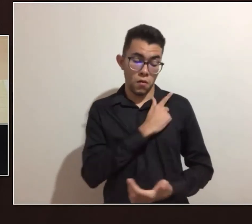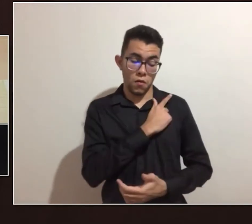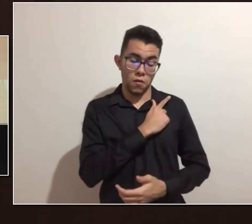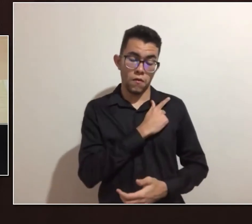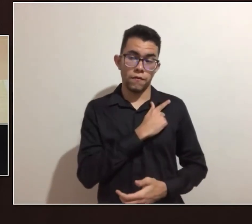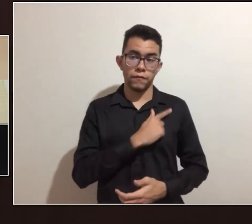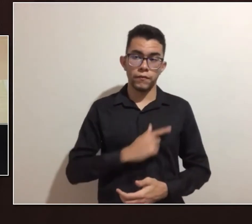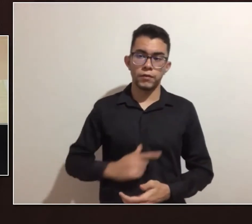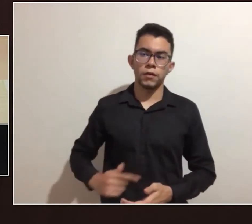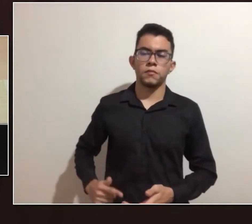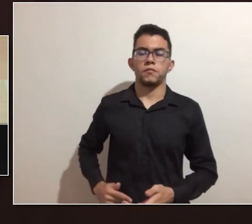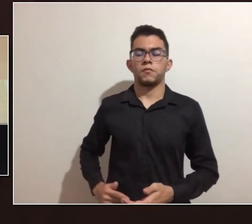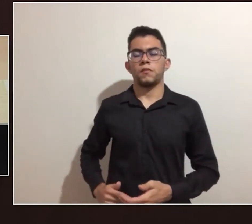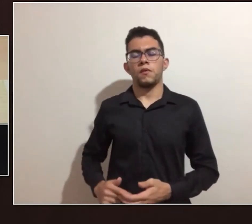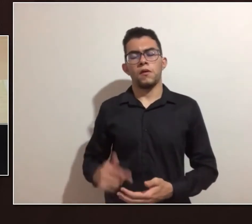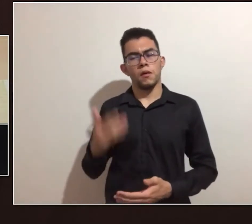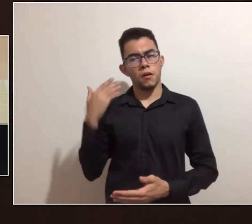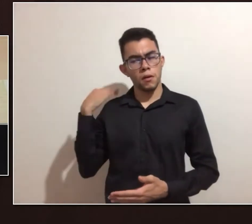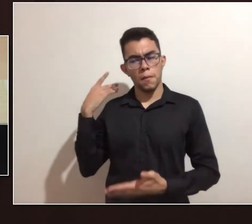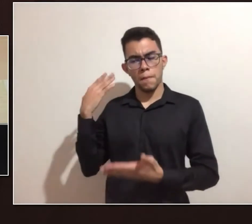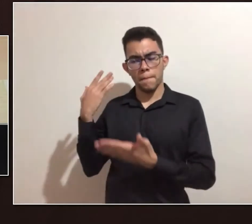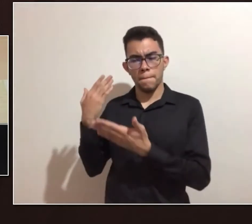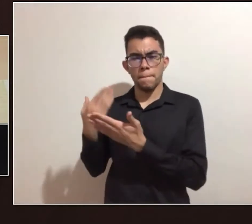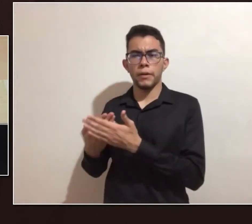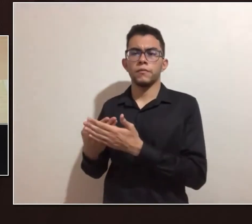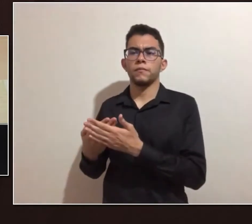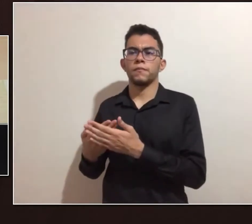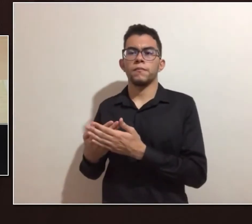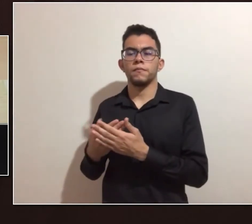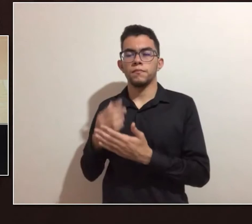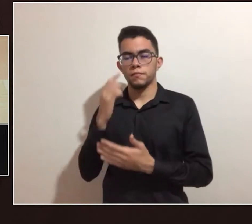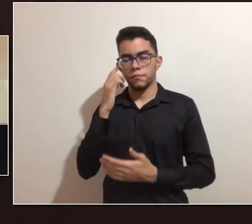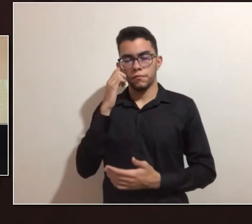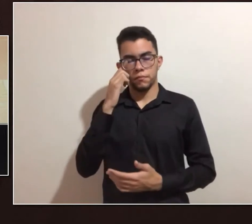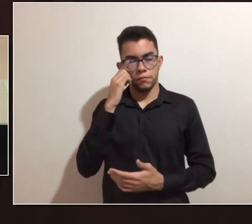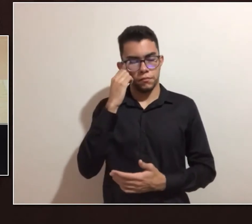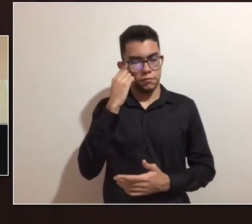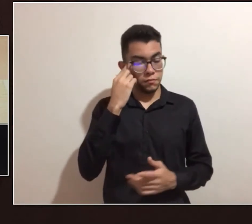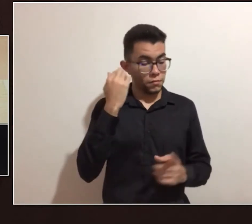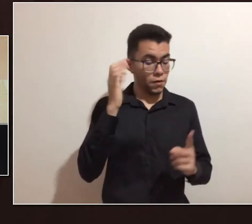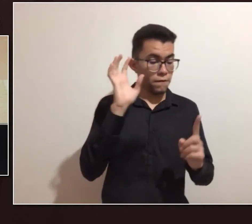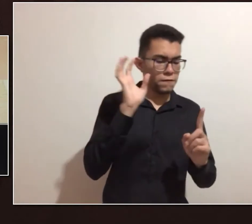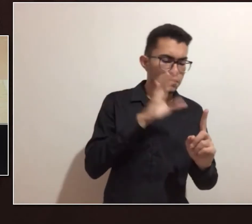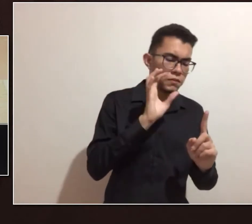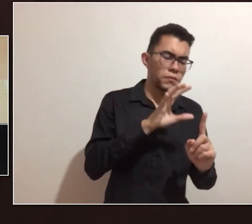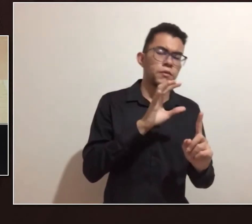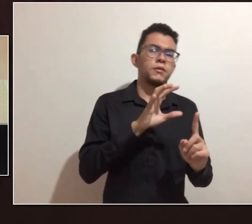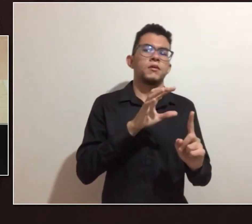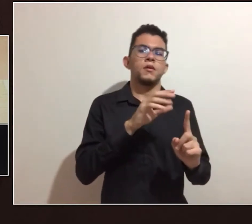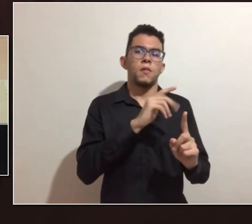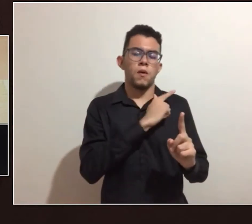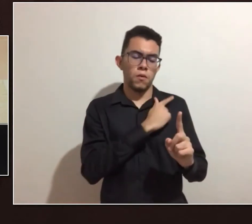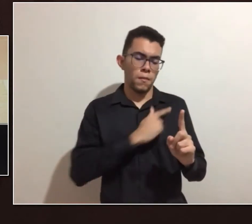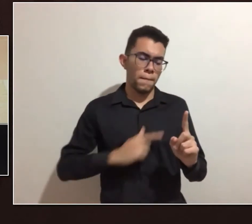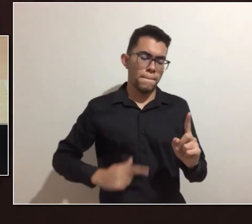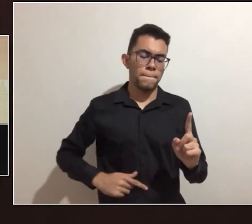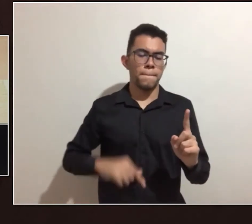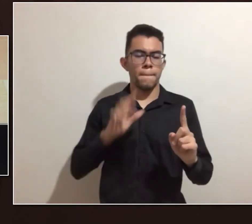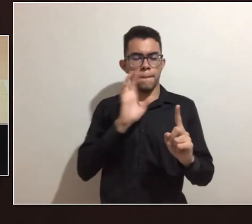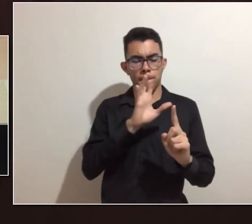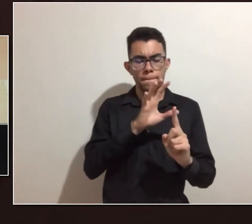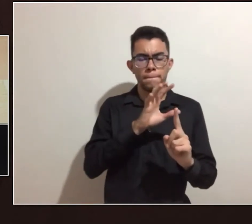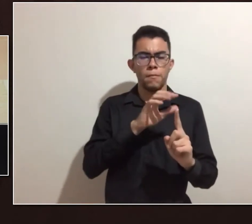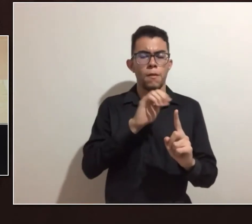só que ele também acabou sendo influenciado, né, jovem governador da Bitínia e Ponto,